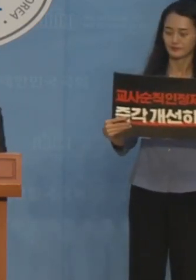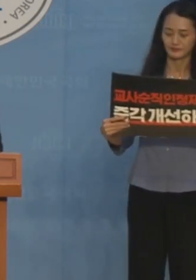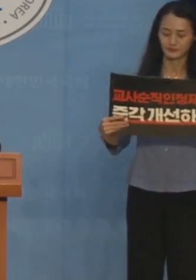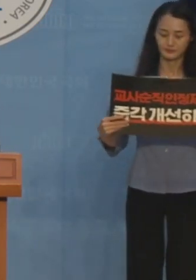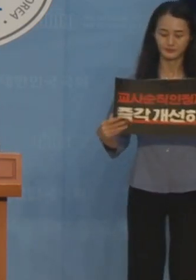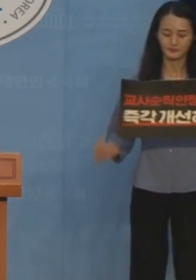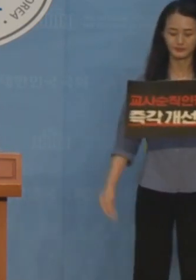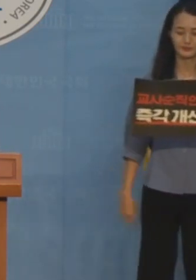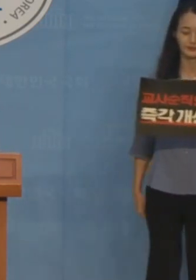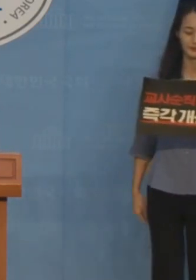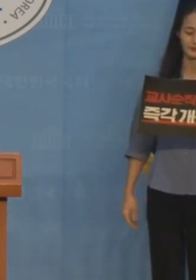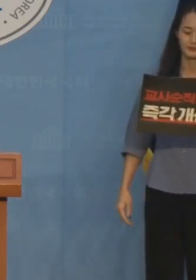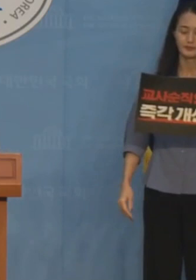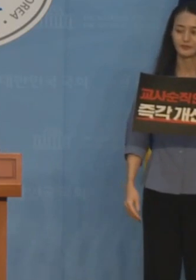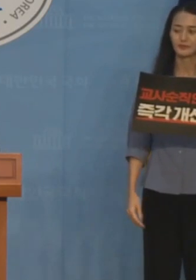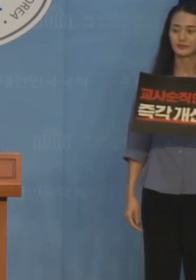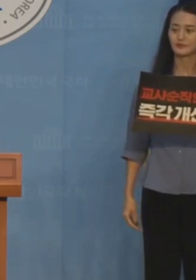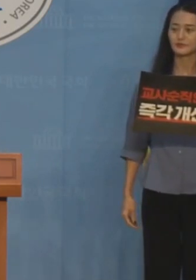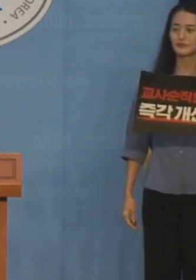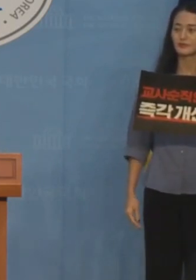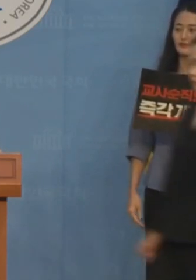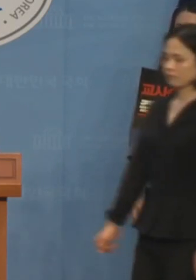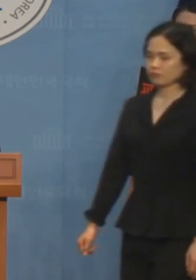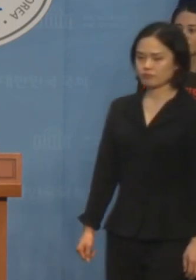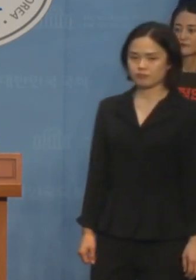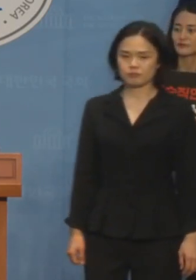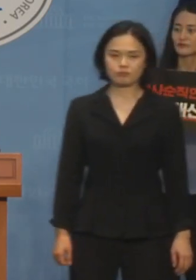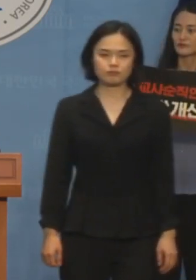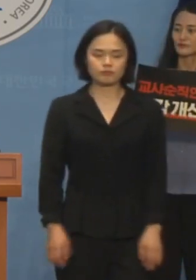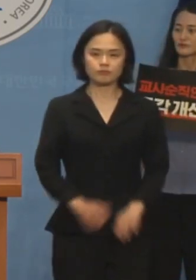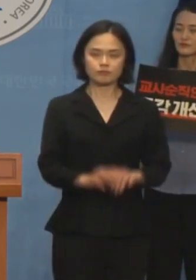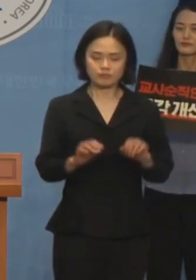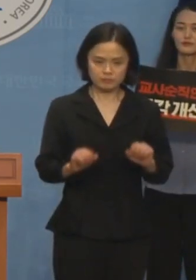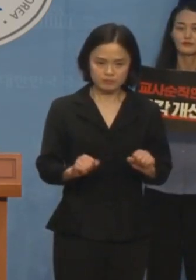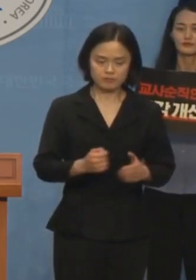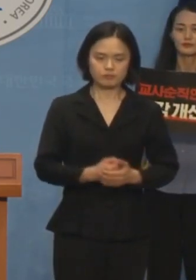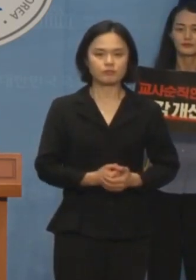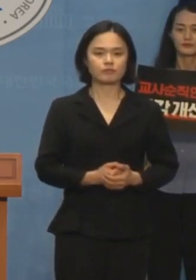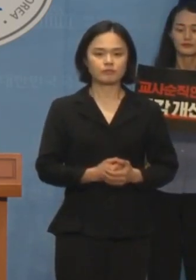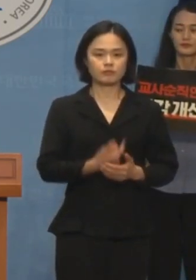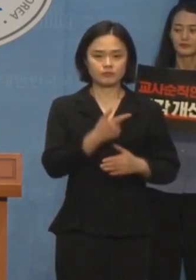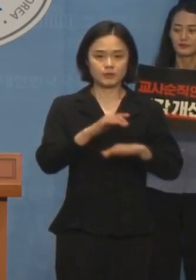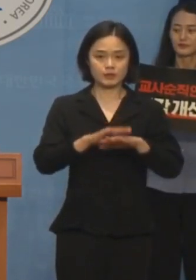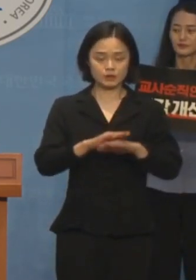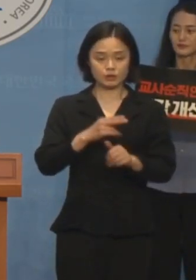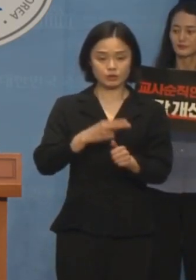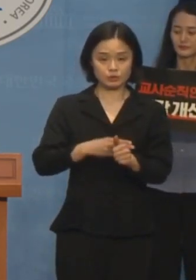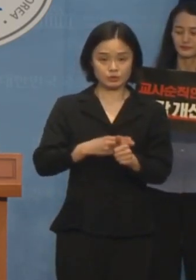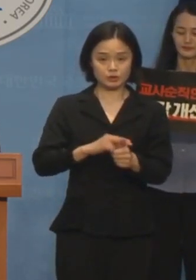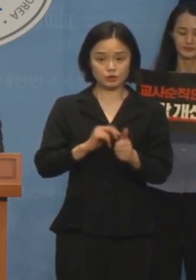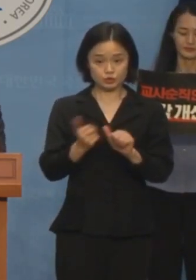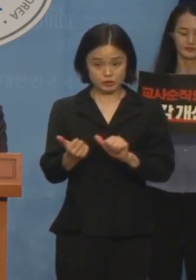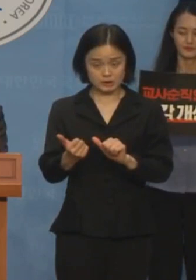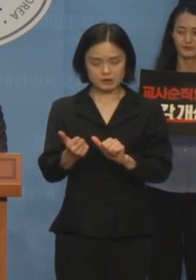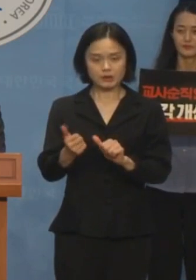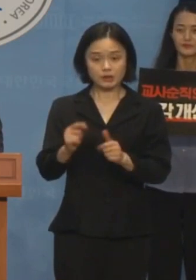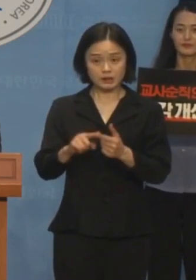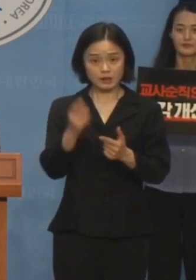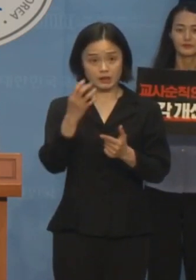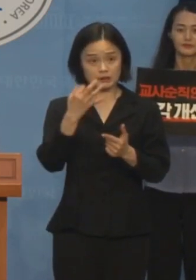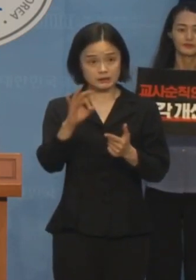네, 대전 고 용산초 순직 인정에 대한 기자회견 시작하도록 하겠습니다.